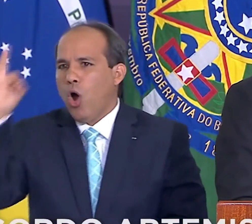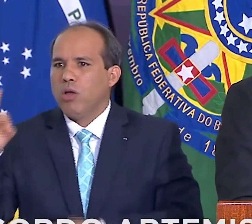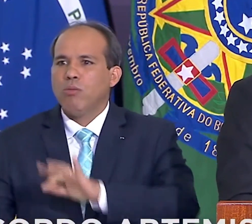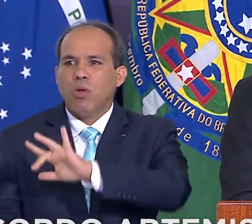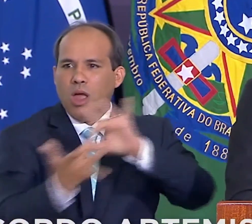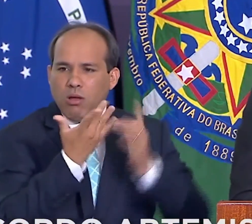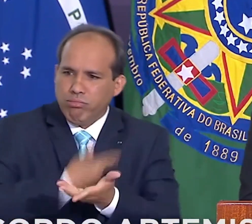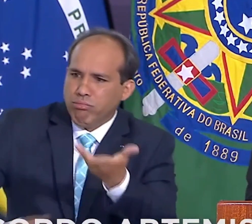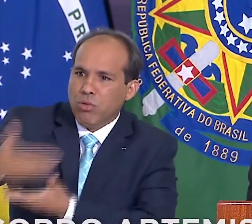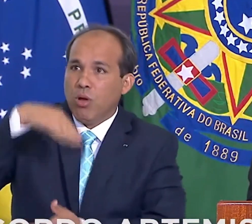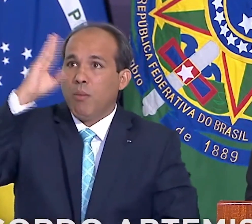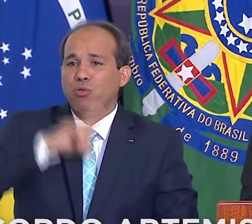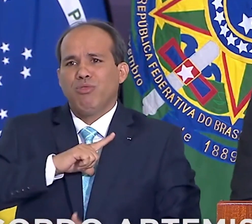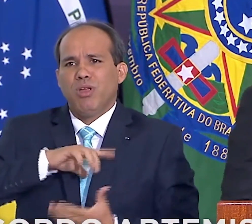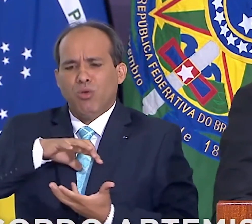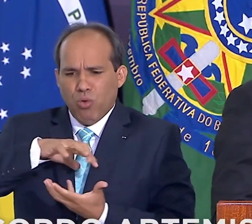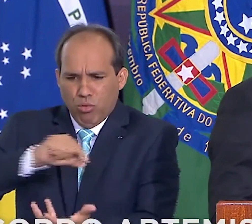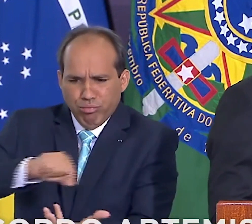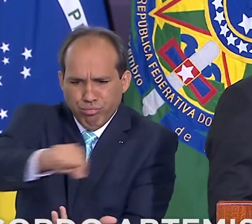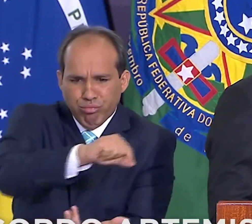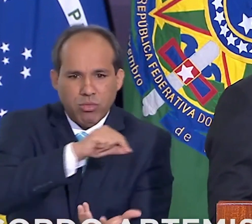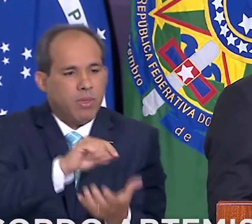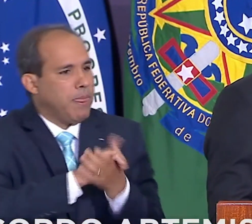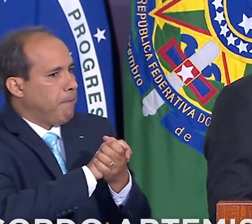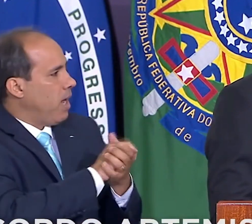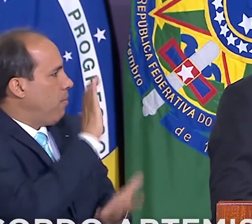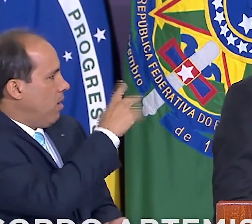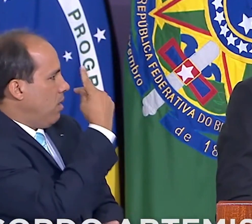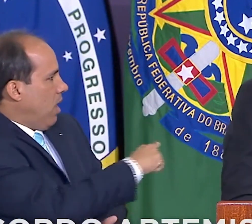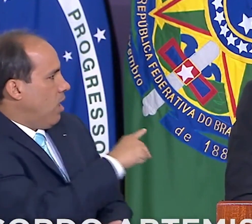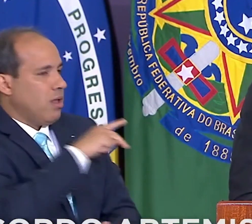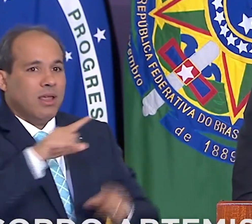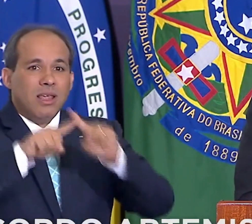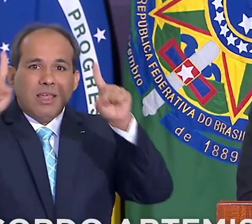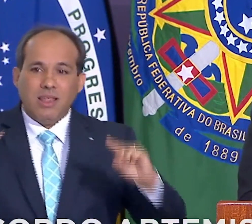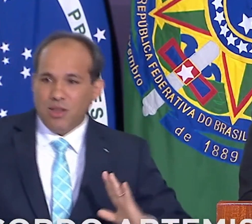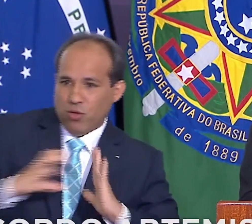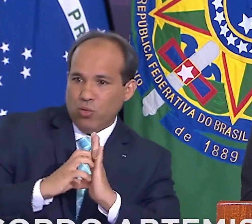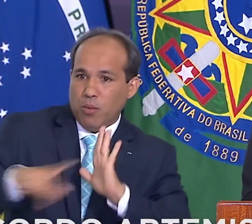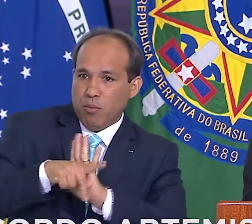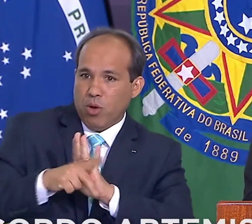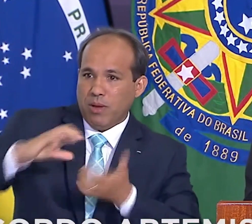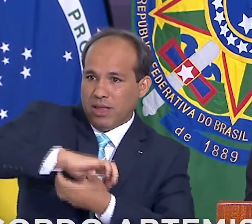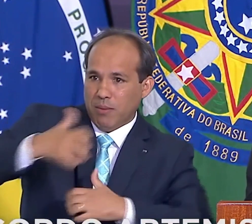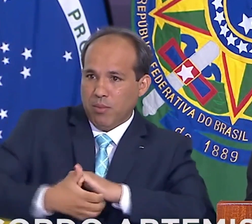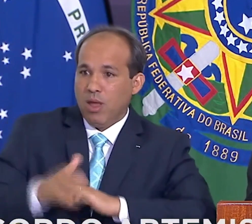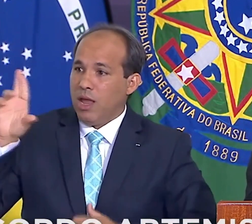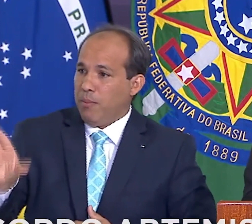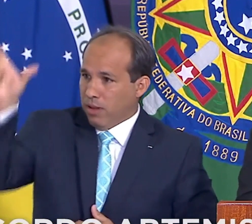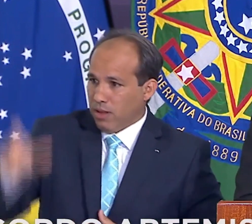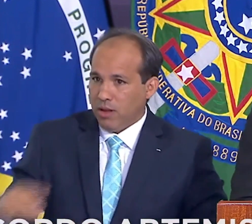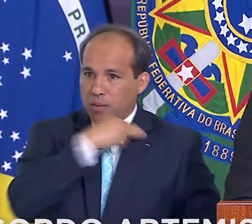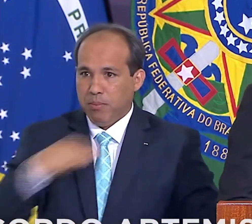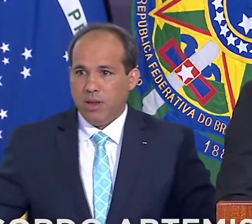tem com o mundo todo. Parabéns a todos os servidores do nosso Itamaraty, na pessoa do nosso